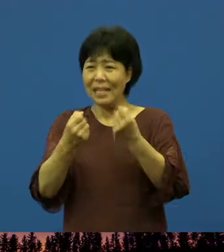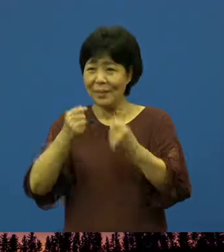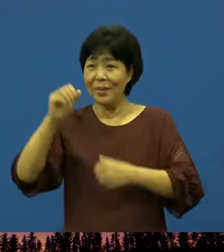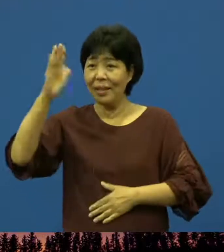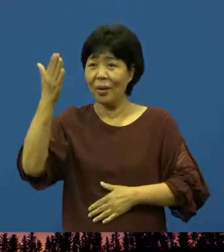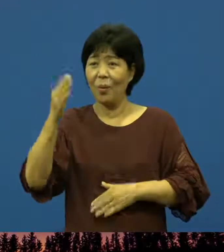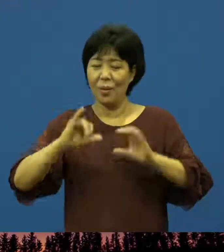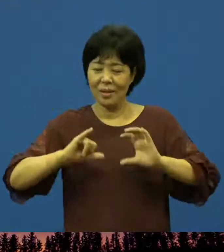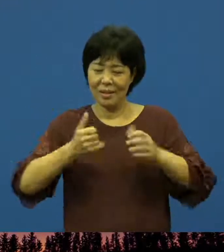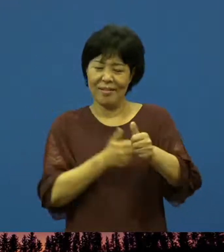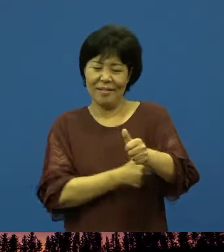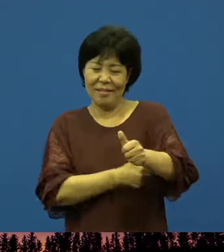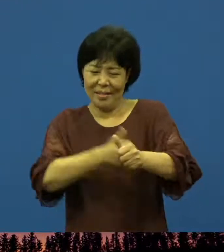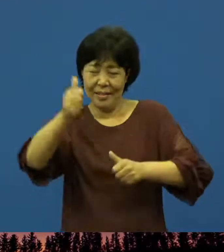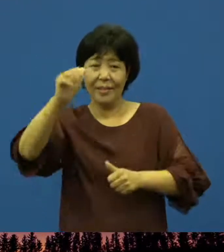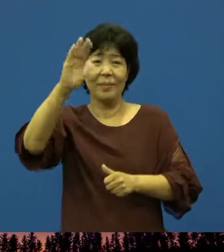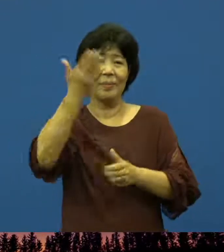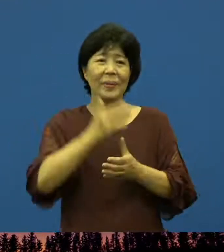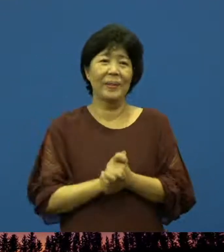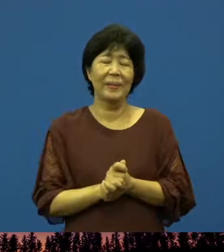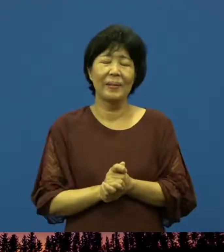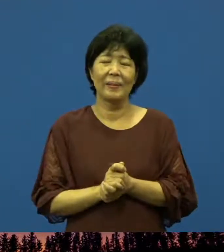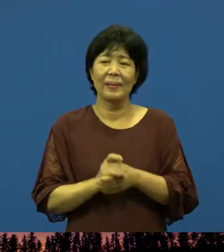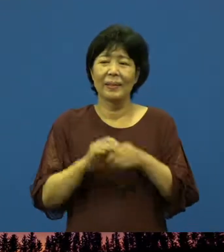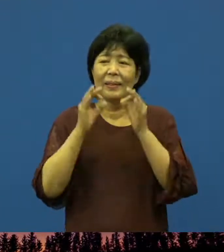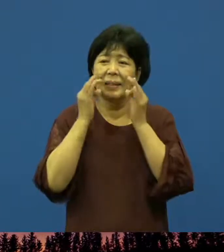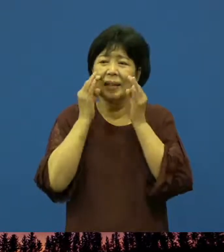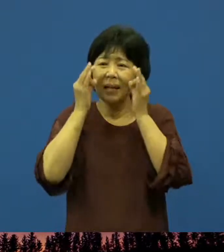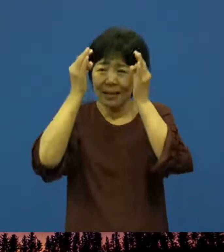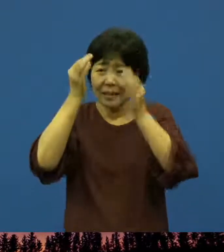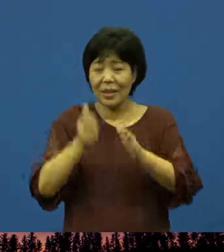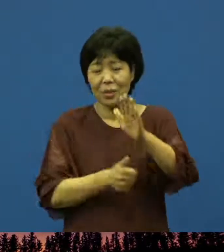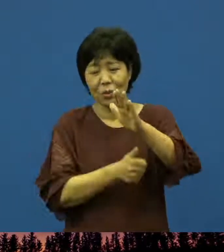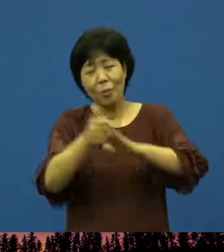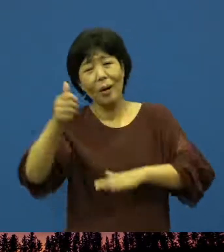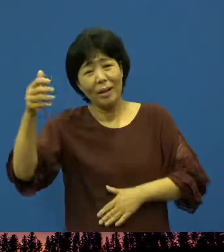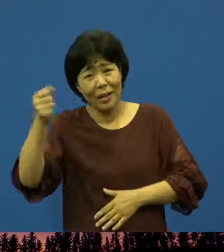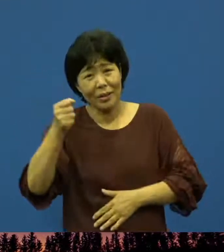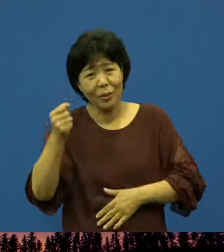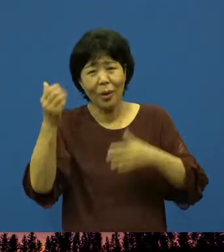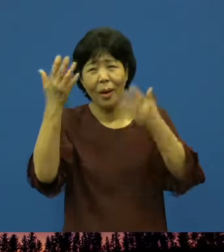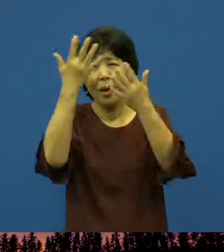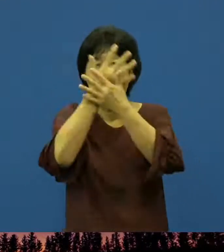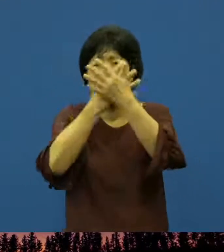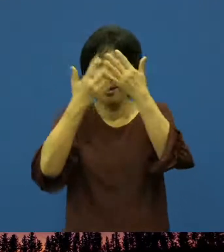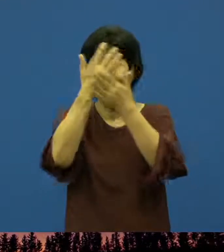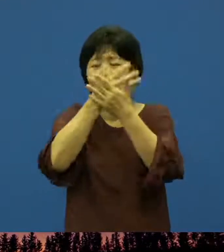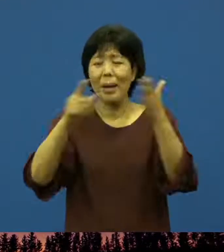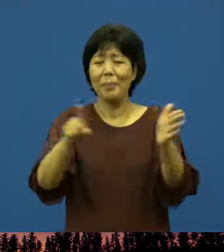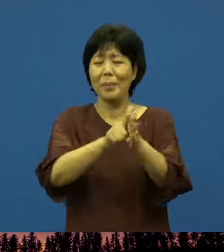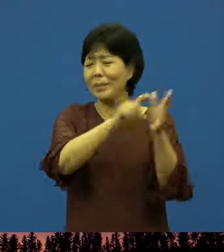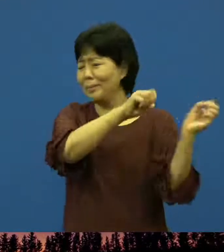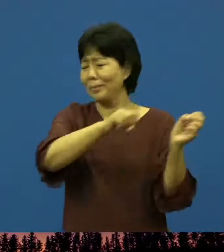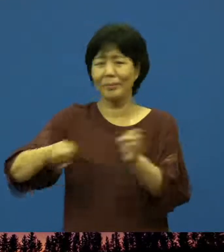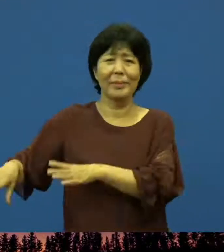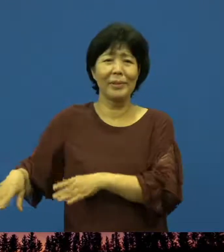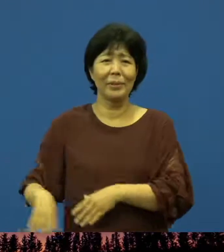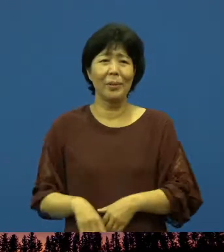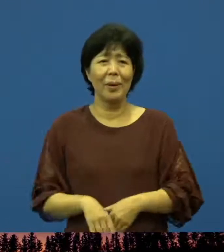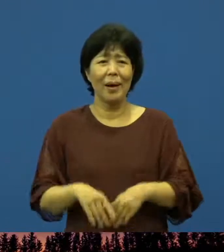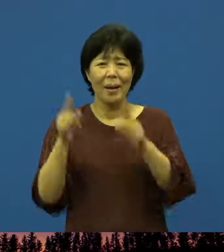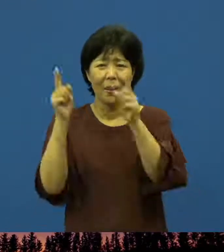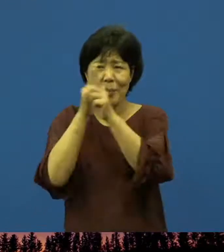믿습니다. 오늘도 그 간절한 열망을 가지시고 하나님, 이제 추상적인 신앙 던져버리게 하시고 매일매일 주님을